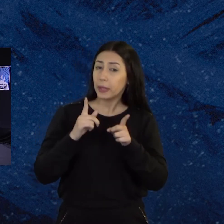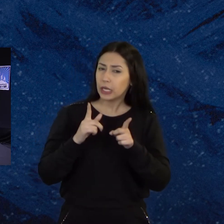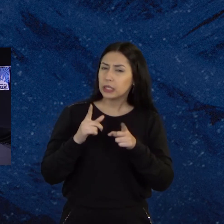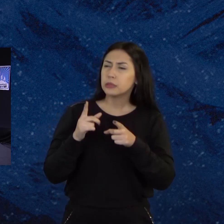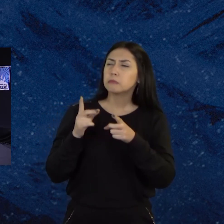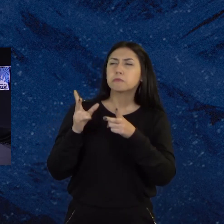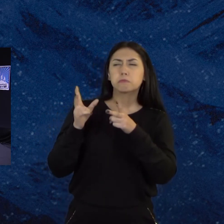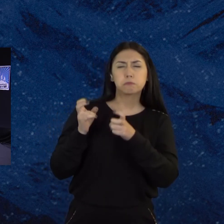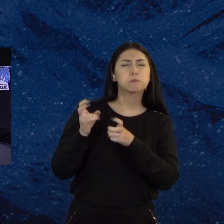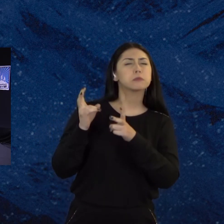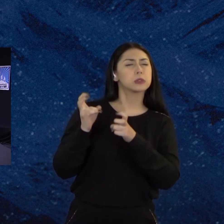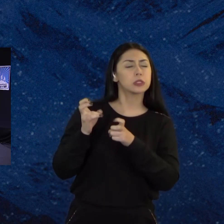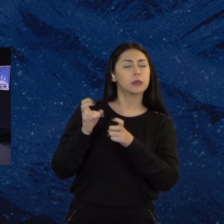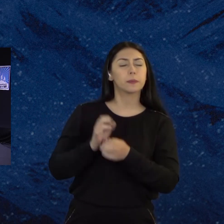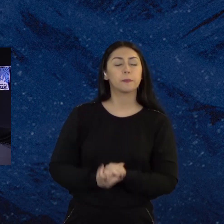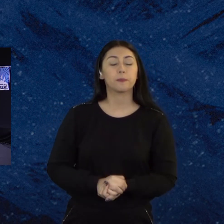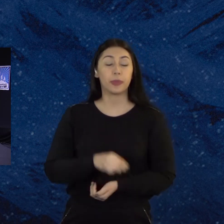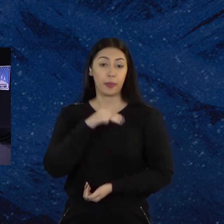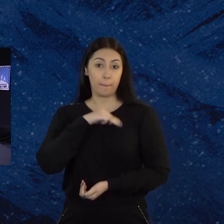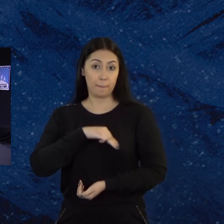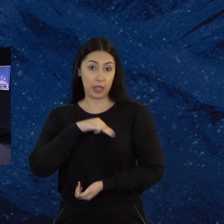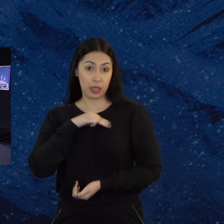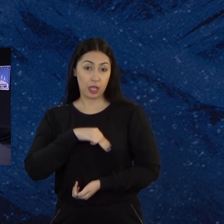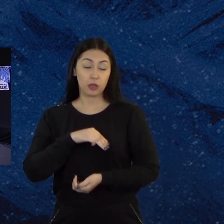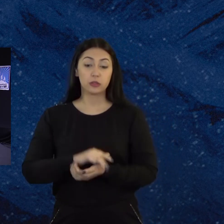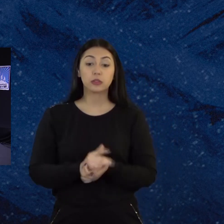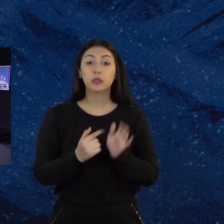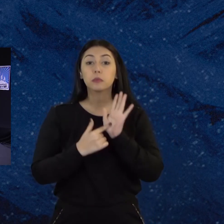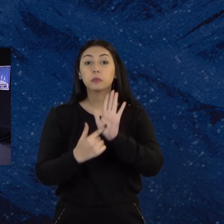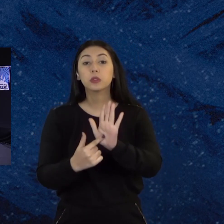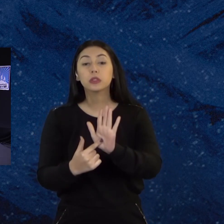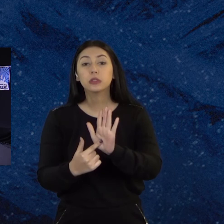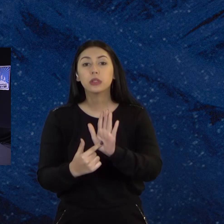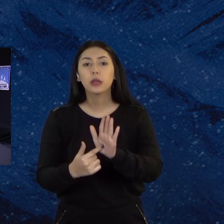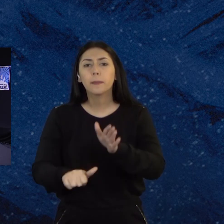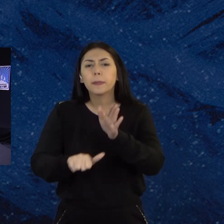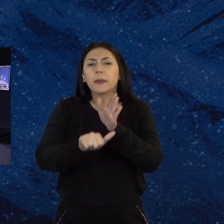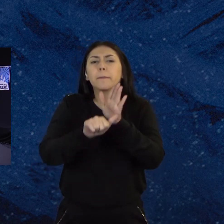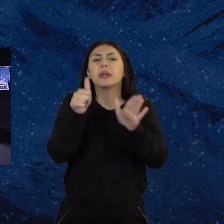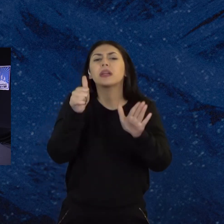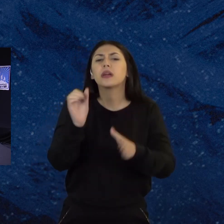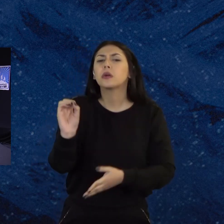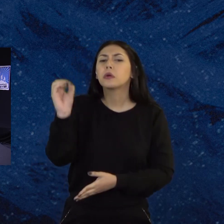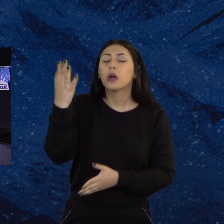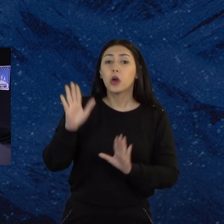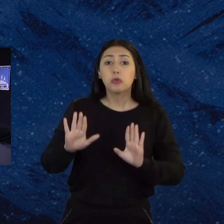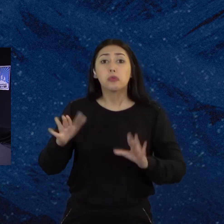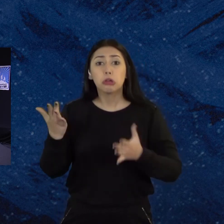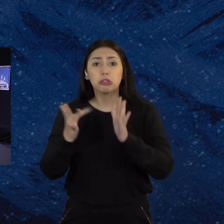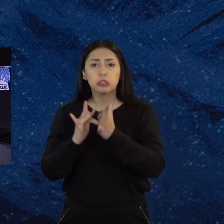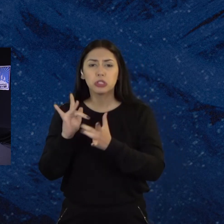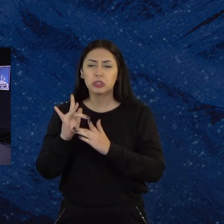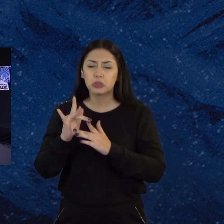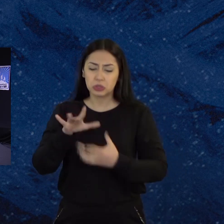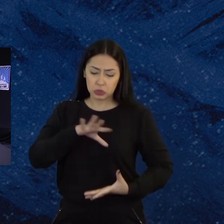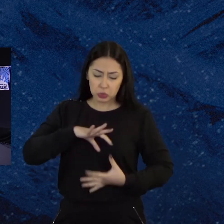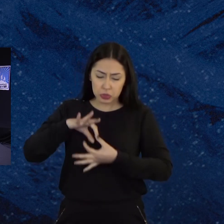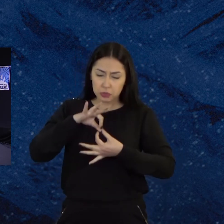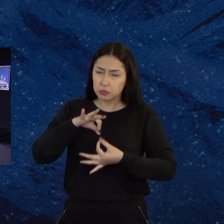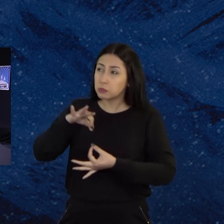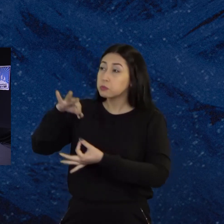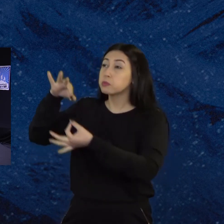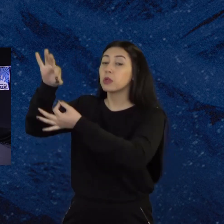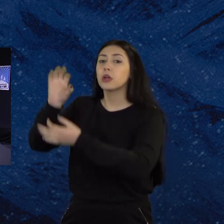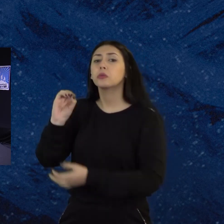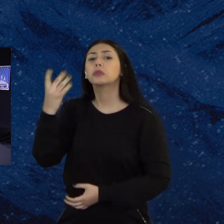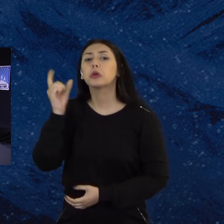atenção ali, em Mateus, a primeira coisa que aconteceu, assim que o Senhor entregou o seu espírito, o véu